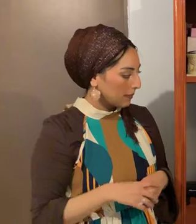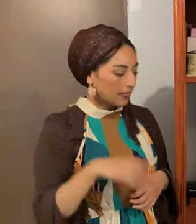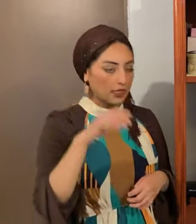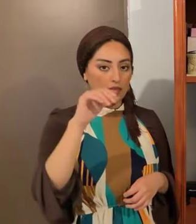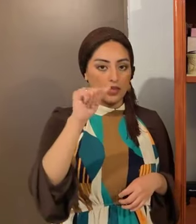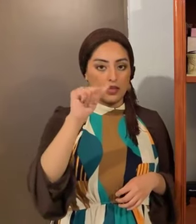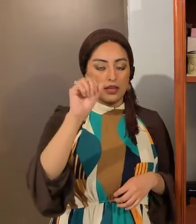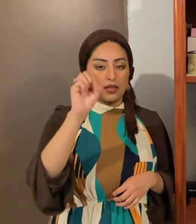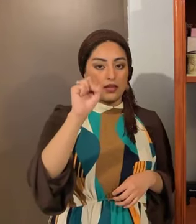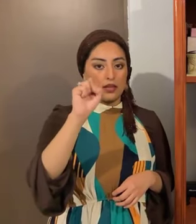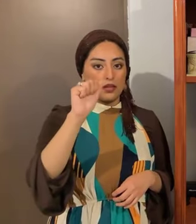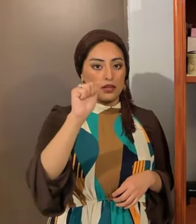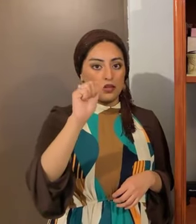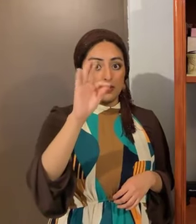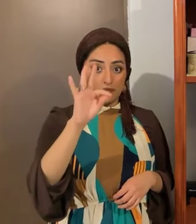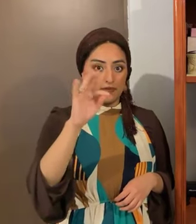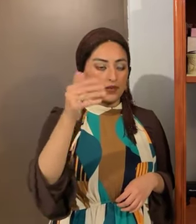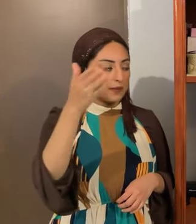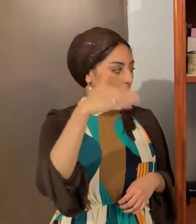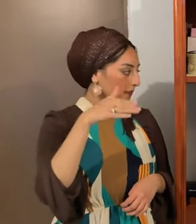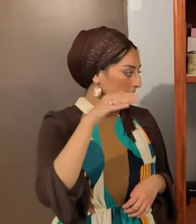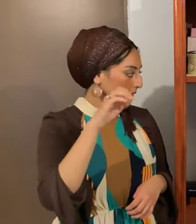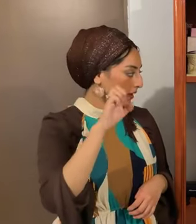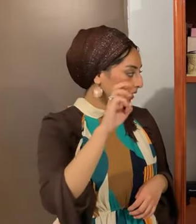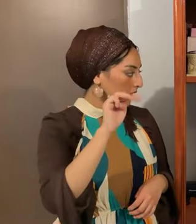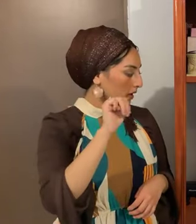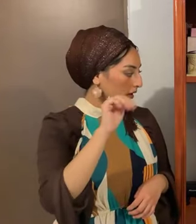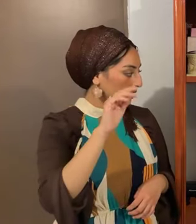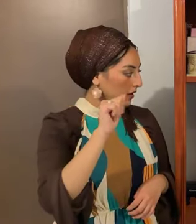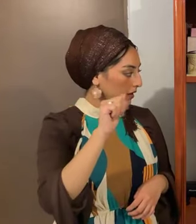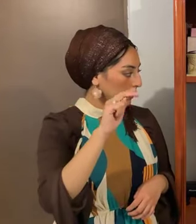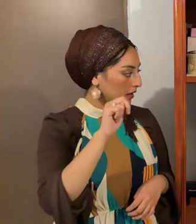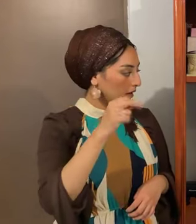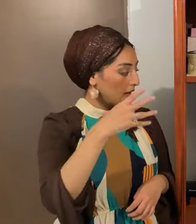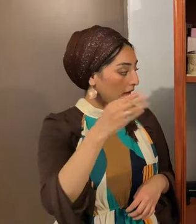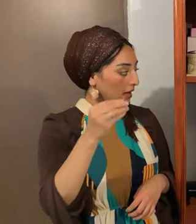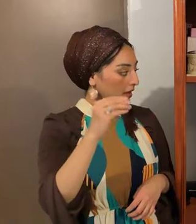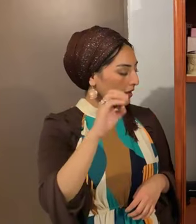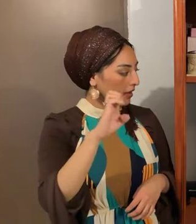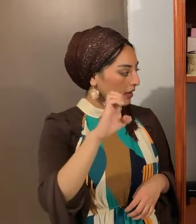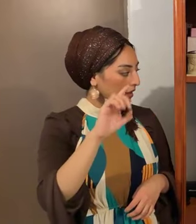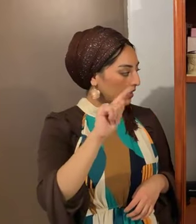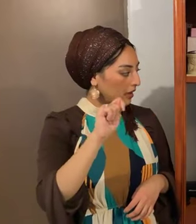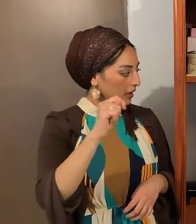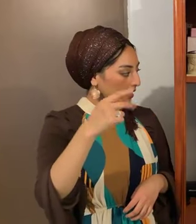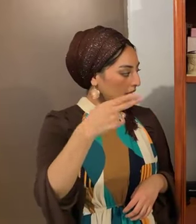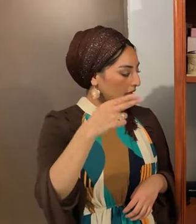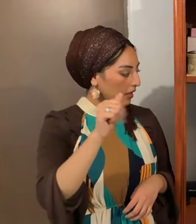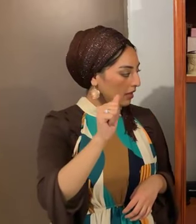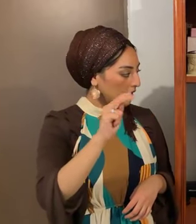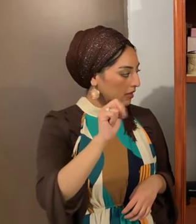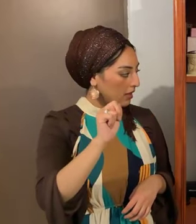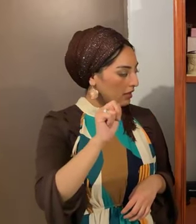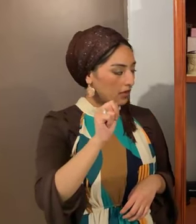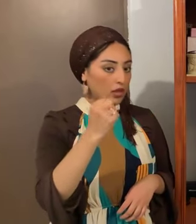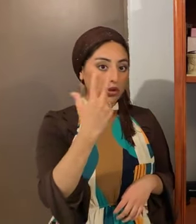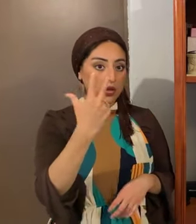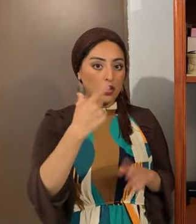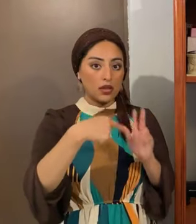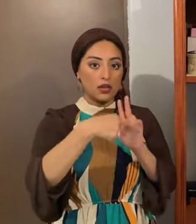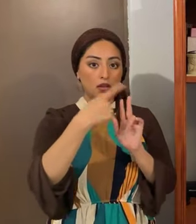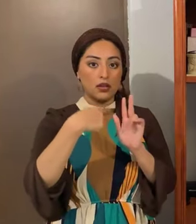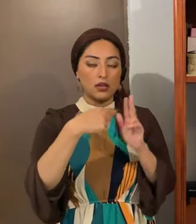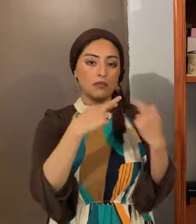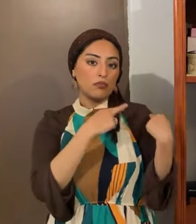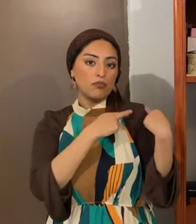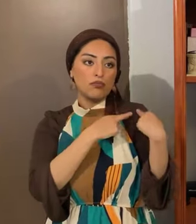Asaf, Emán y Etán eran los encargados de la música, eran los encargados de dirigir, de llevar, ¿sí? De